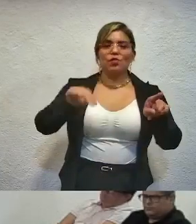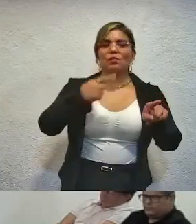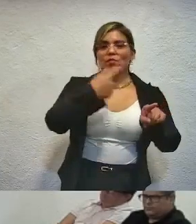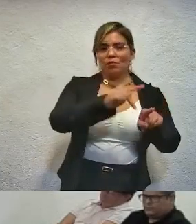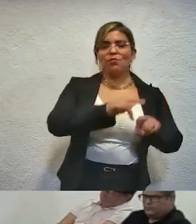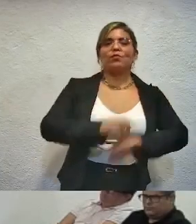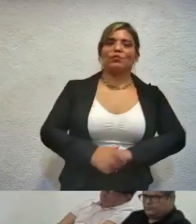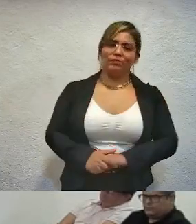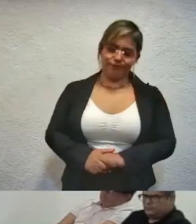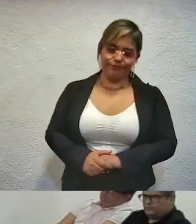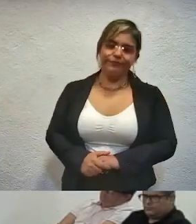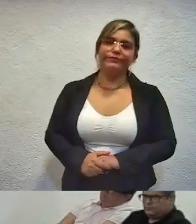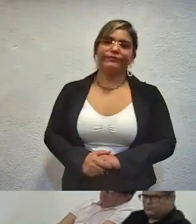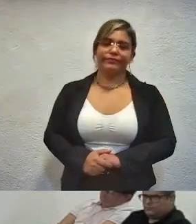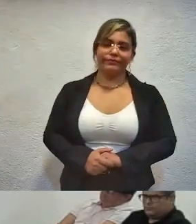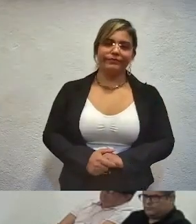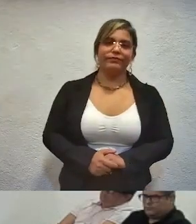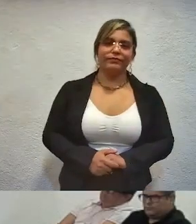Torreblanca Galindo.